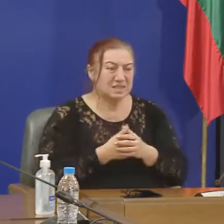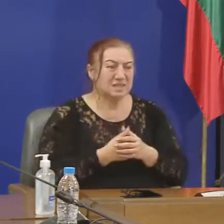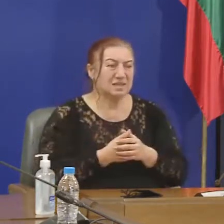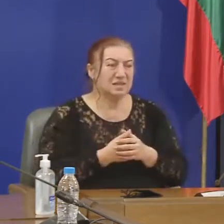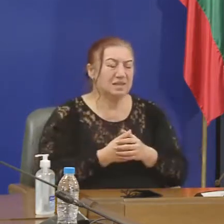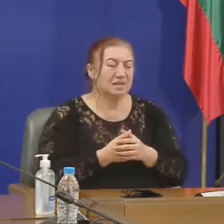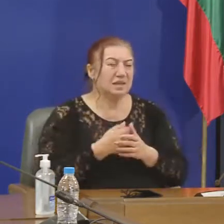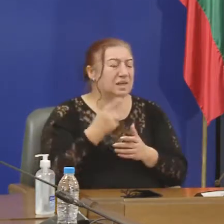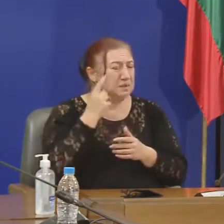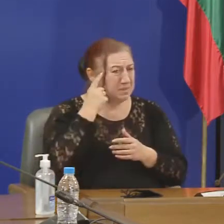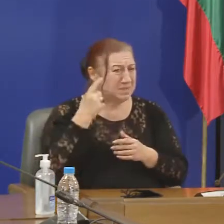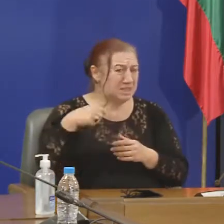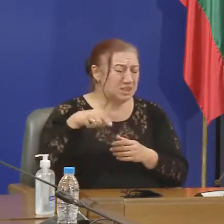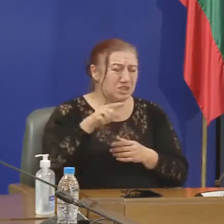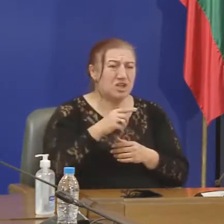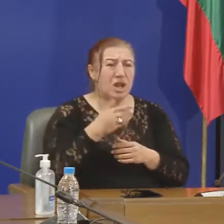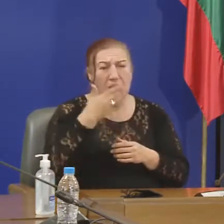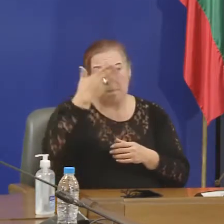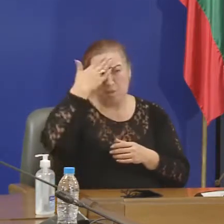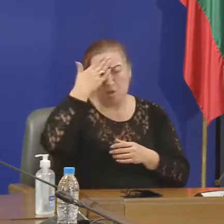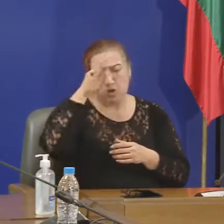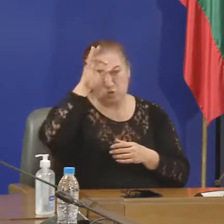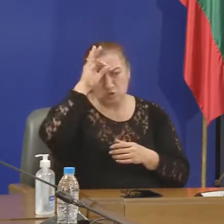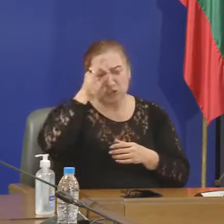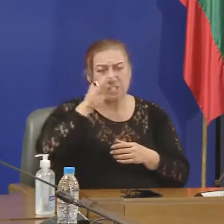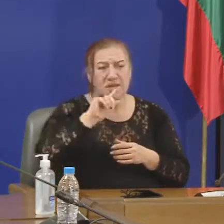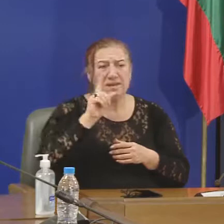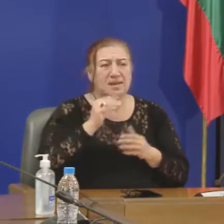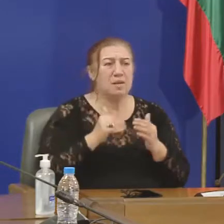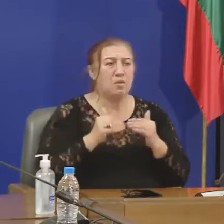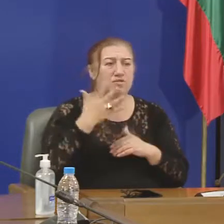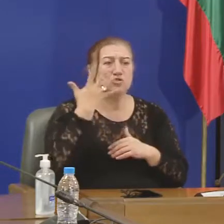като процент от общия фон на това, което се случва